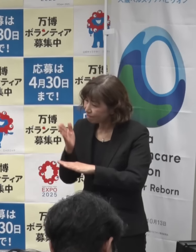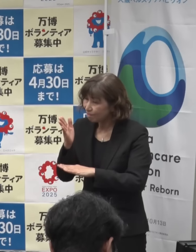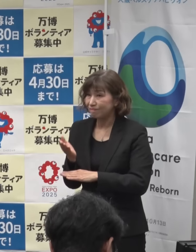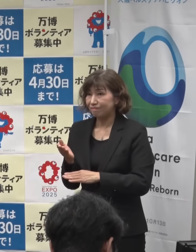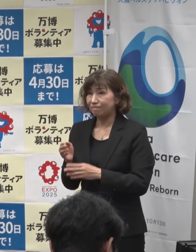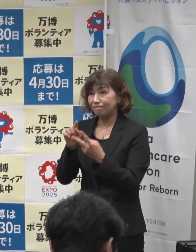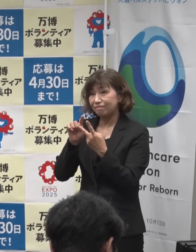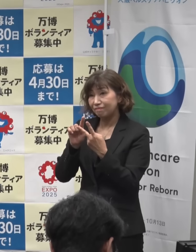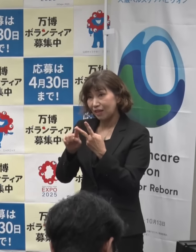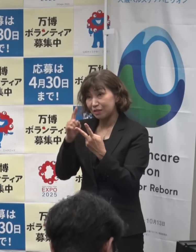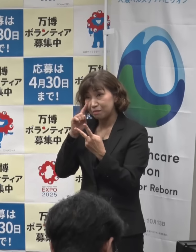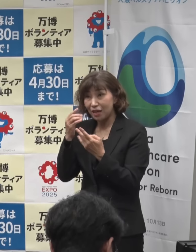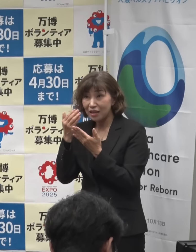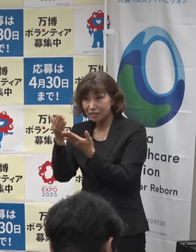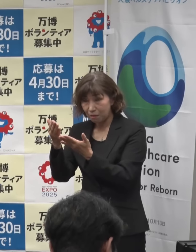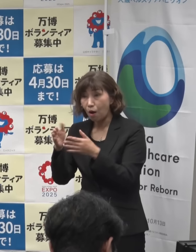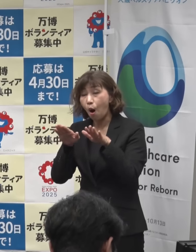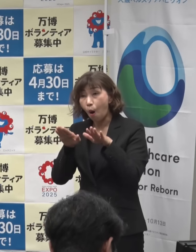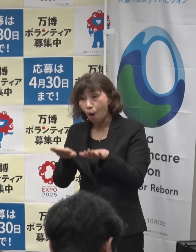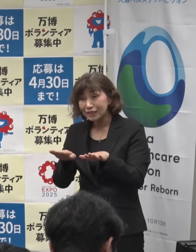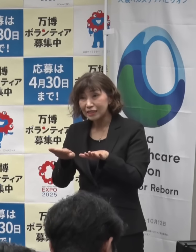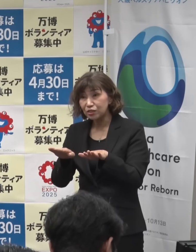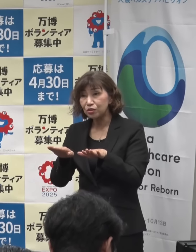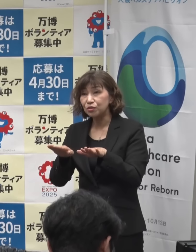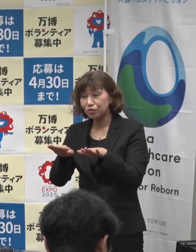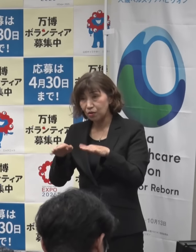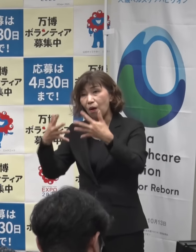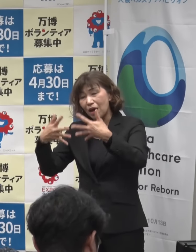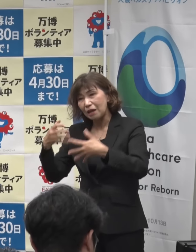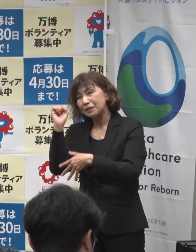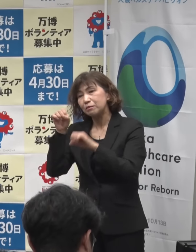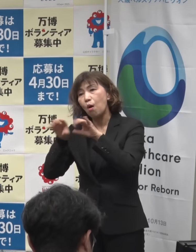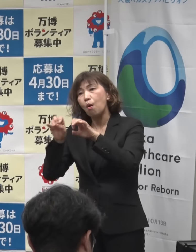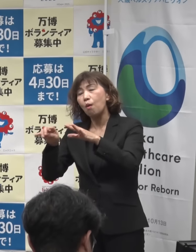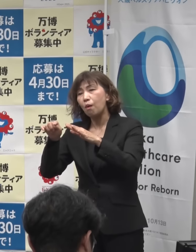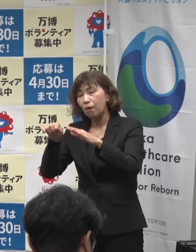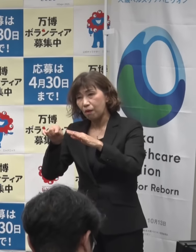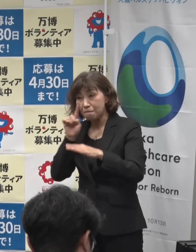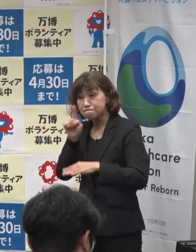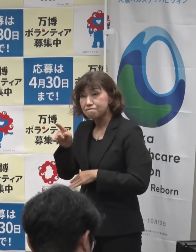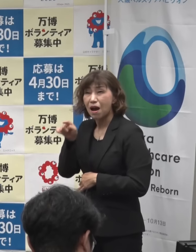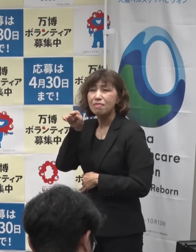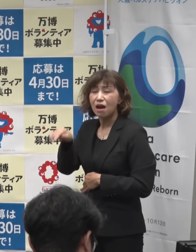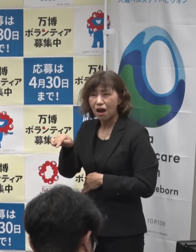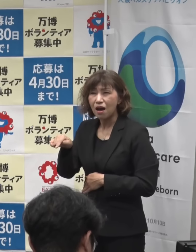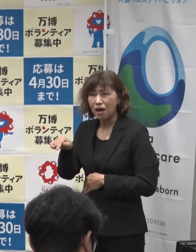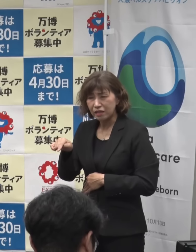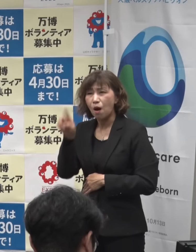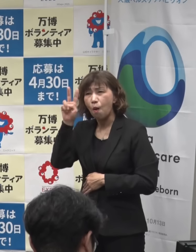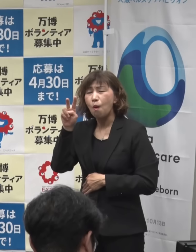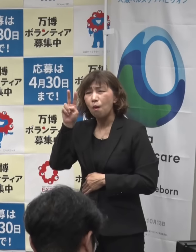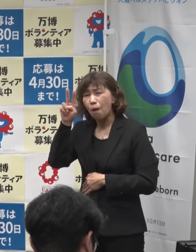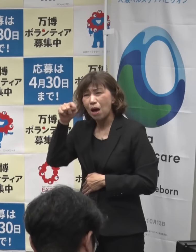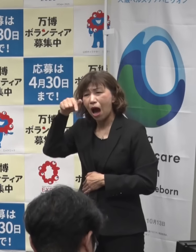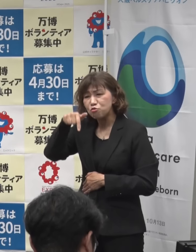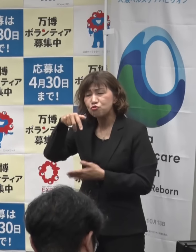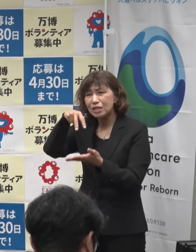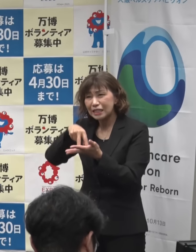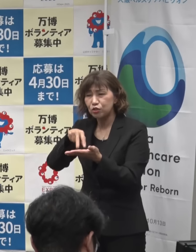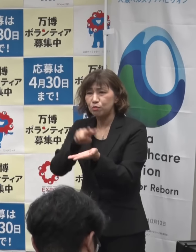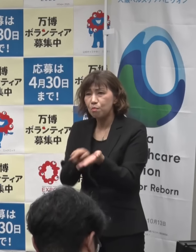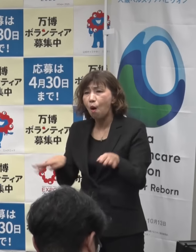。本日の報道で大阪府立病院機構が運営する病院の中で医師から